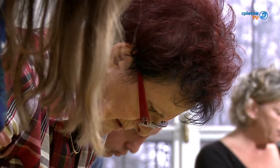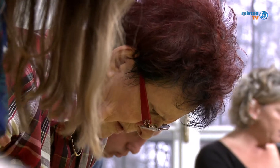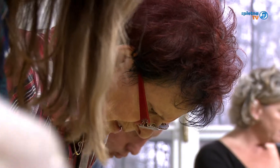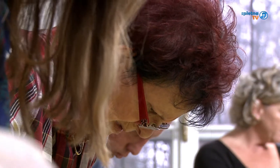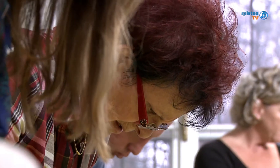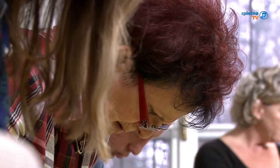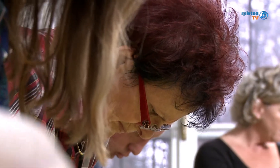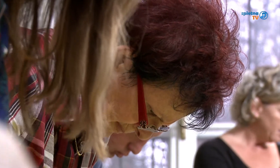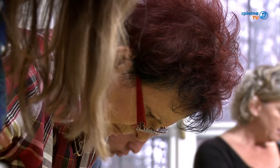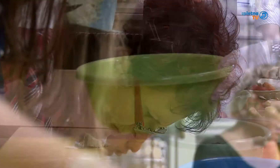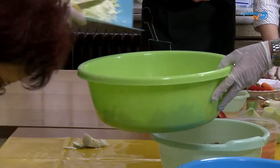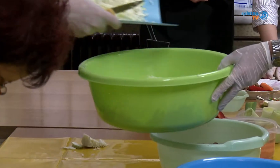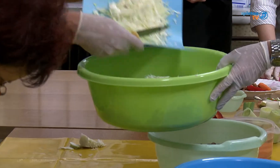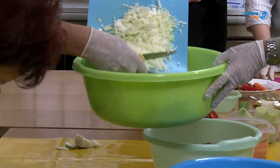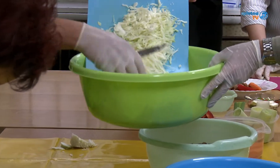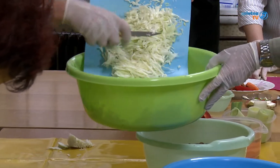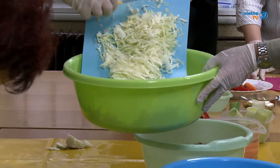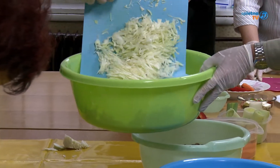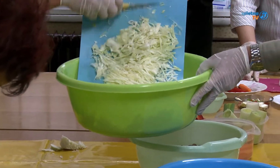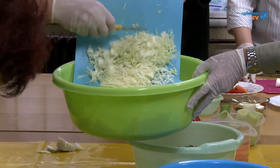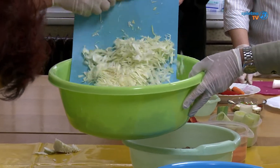Povej, Milano, kako je to močno.